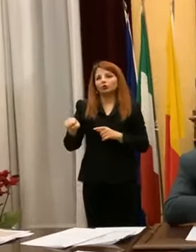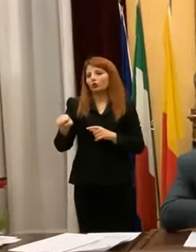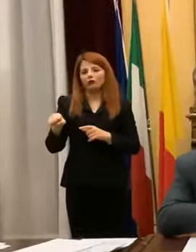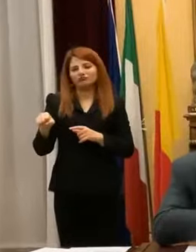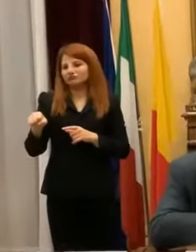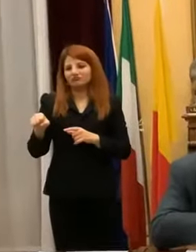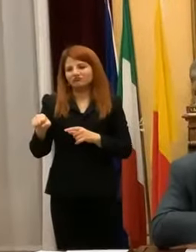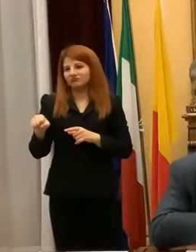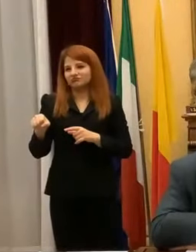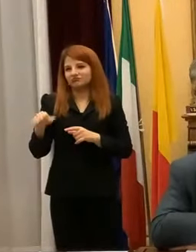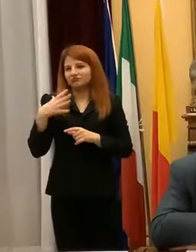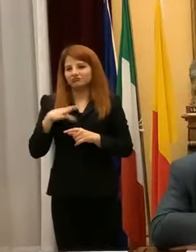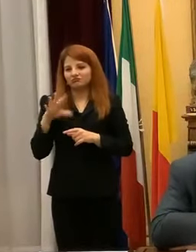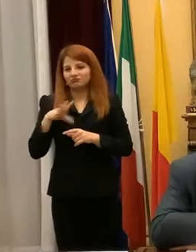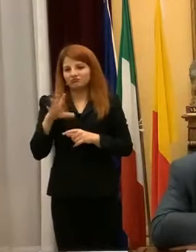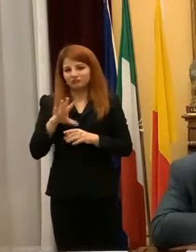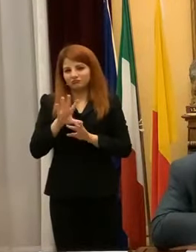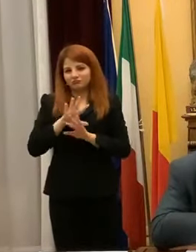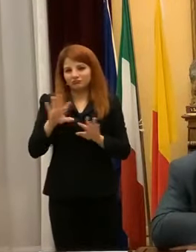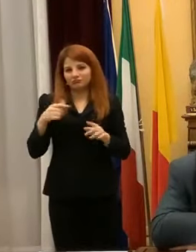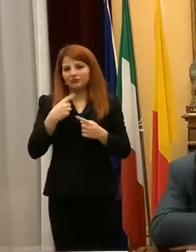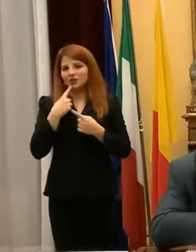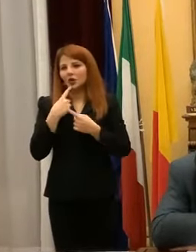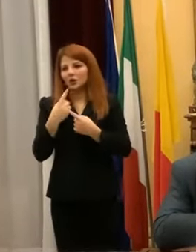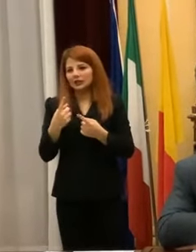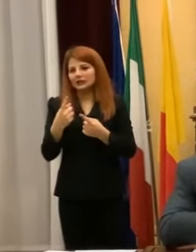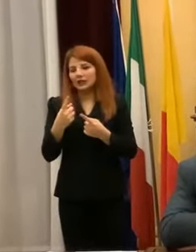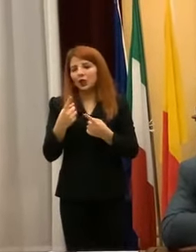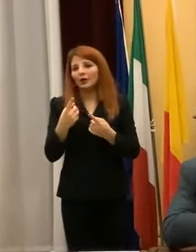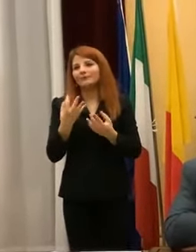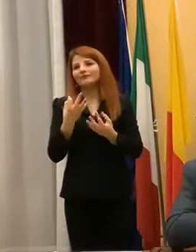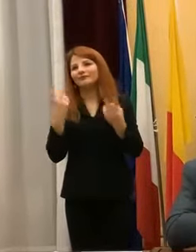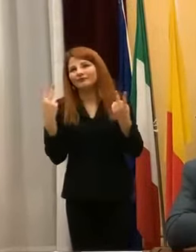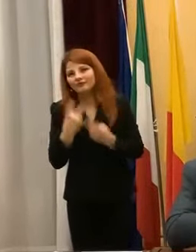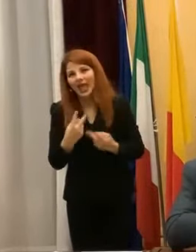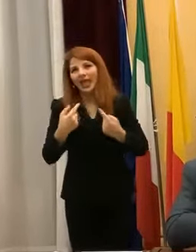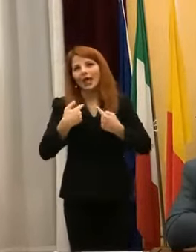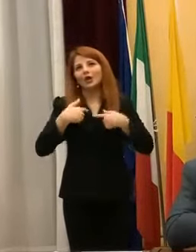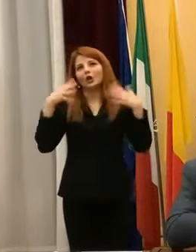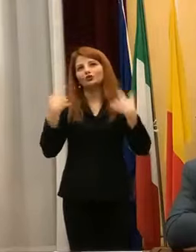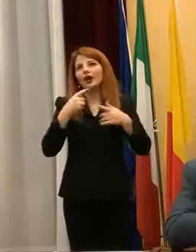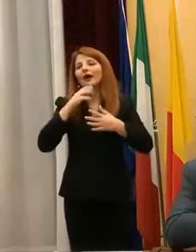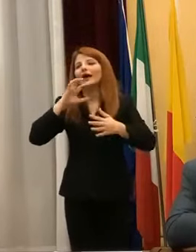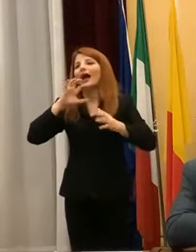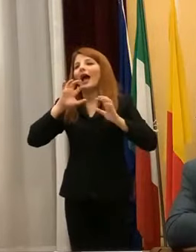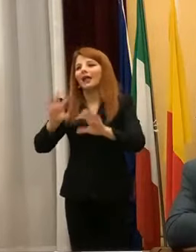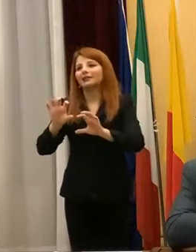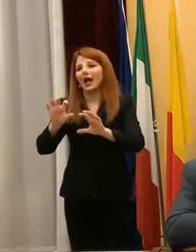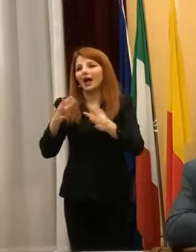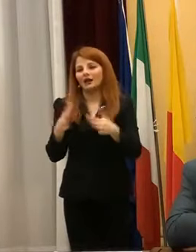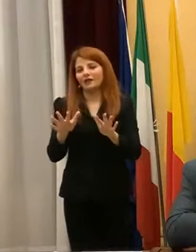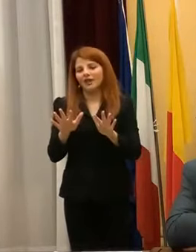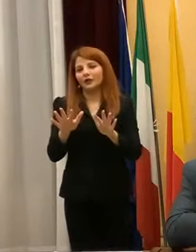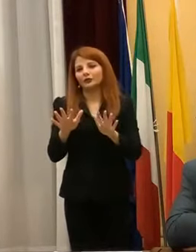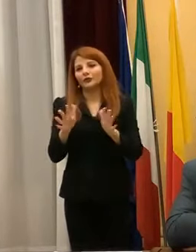odi, e devo apprezzare, lo dico pubblicamente perché l'ho attaccato, io sono una persona così fatta, io devo apprezzare